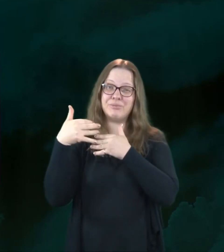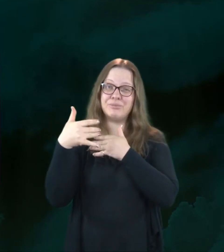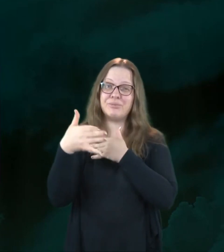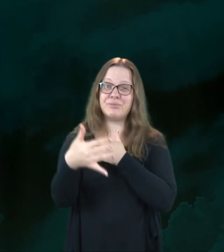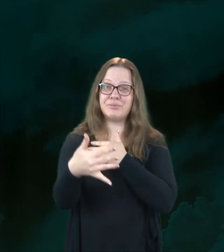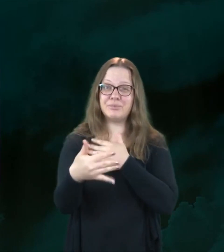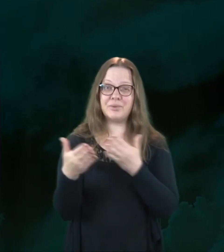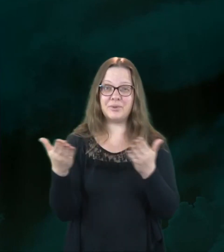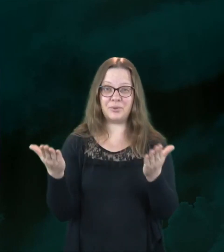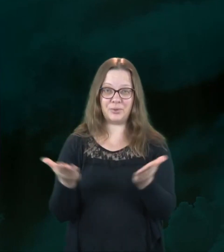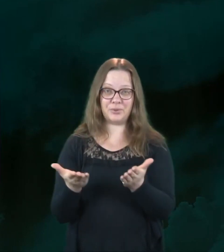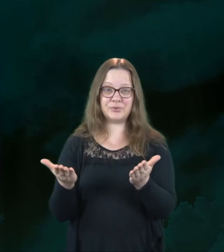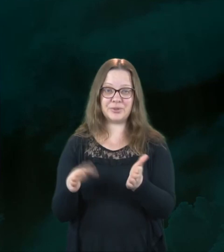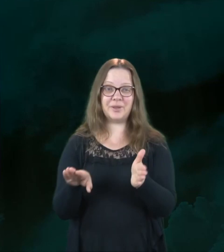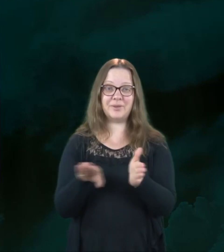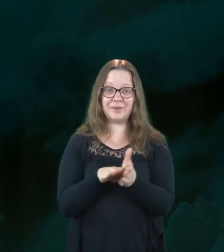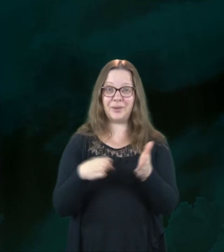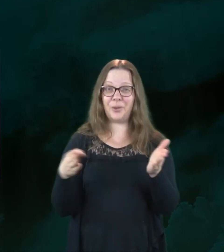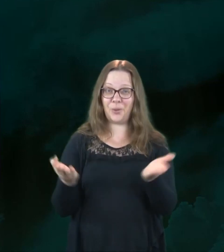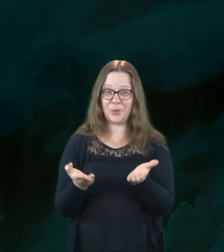sérias. Então, quando